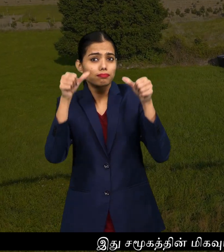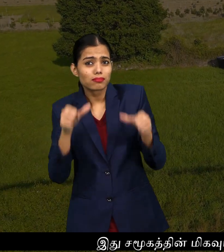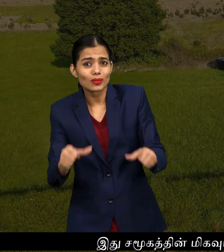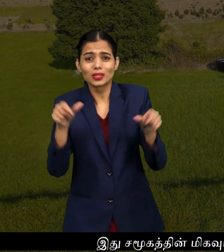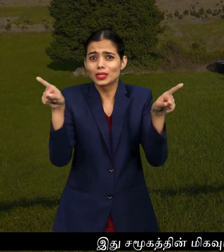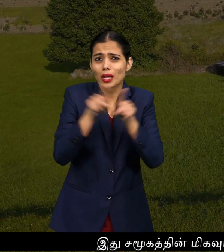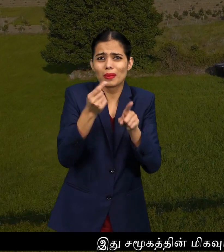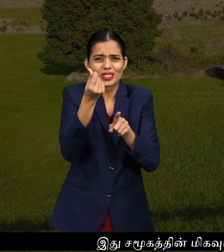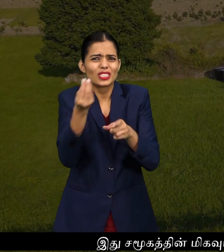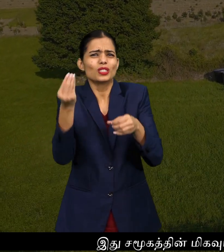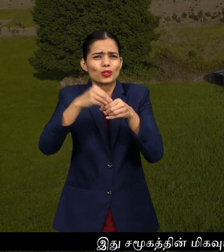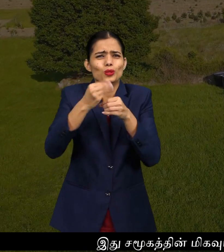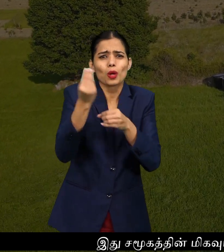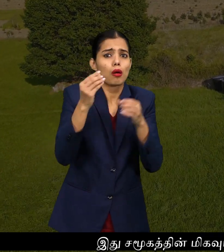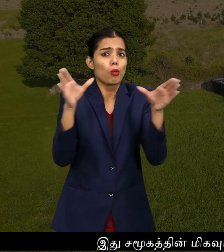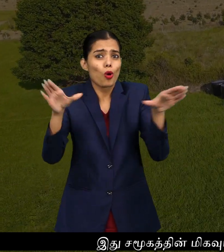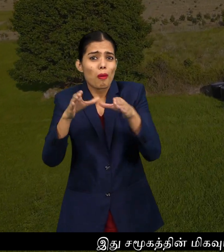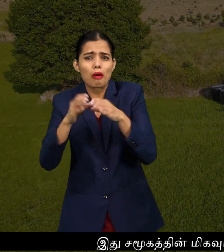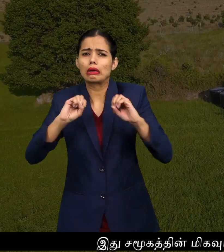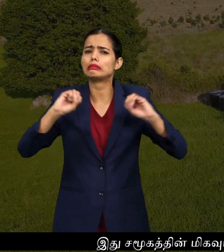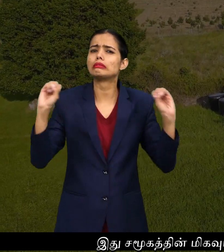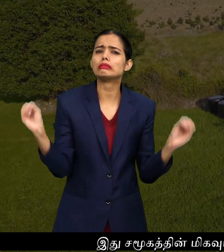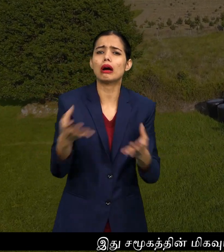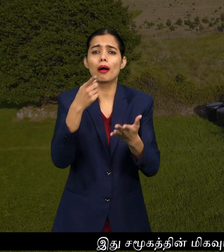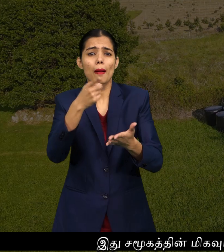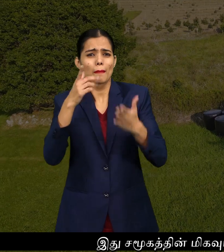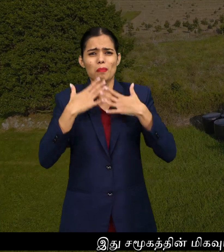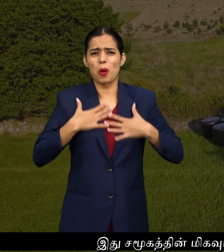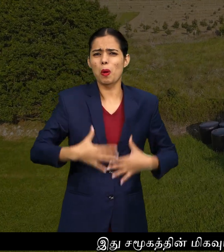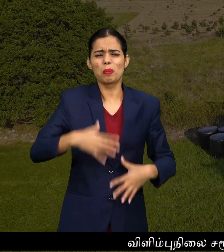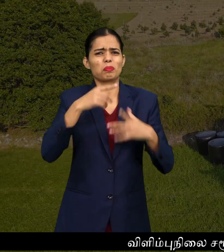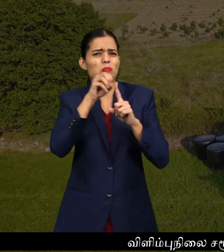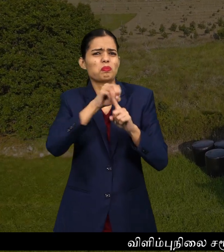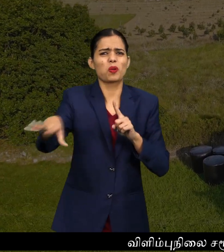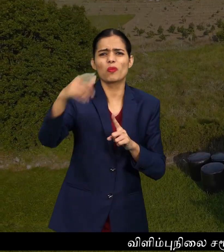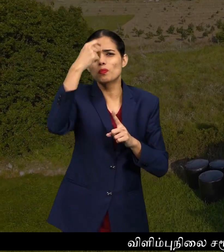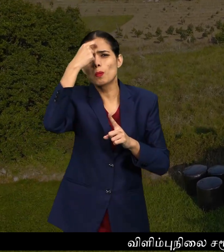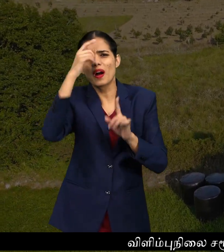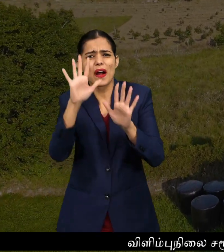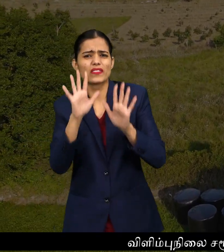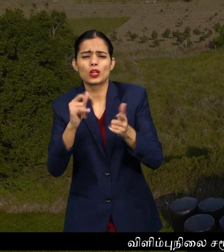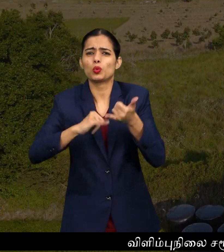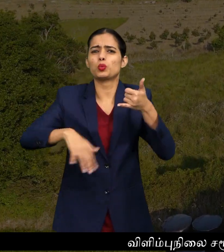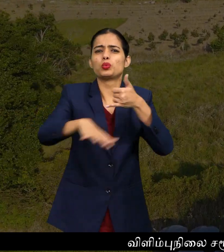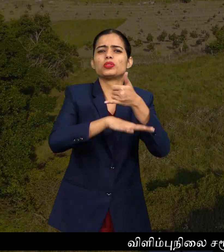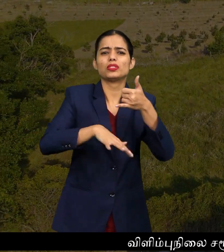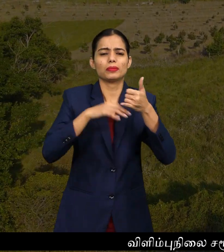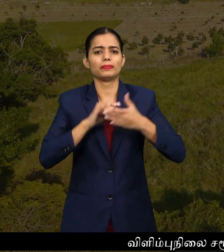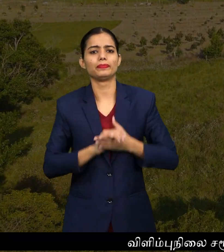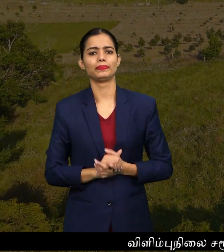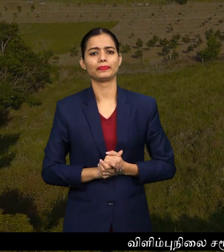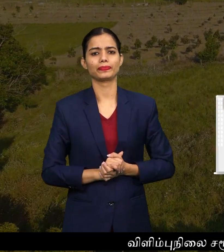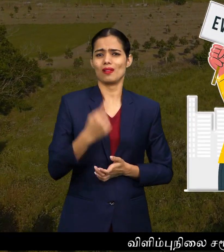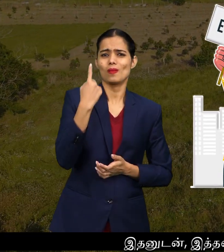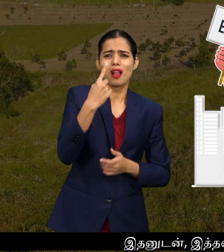இது சமூகத்தின் மிகவும் பாதிக்கப்படக்கூடிய பிரிவினராக விளிம்பு நிலை சமூகங்களை